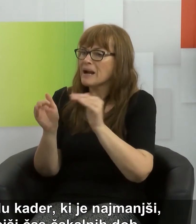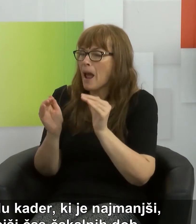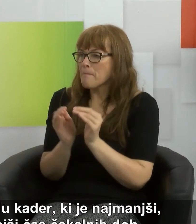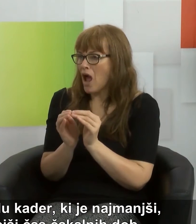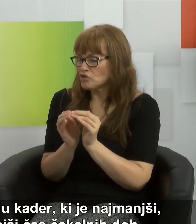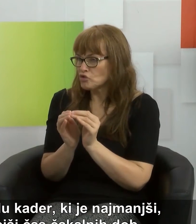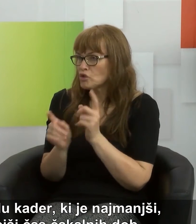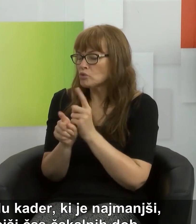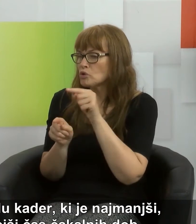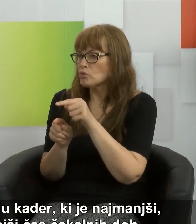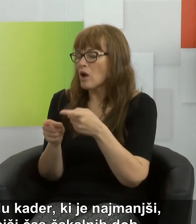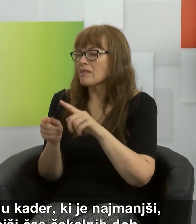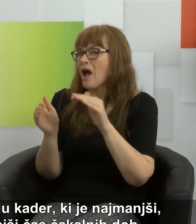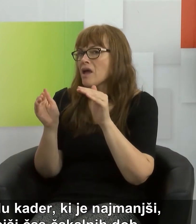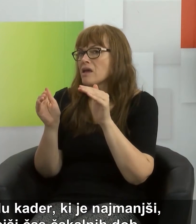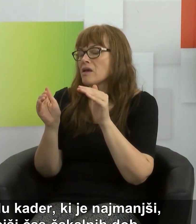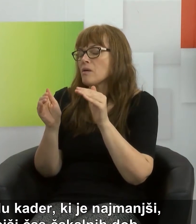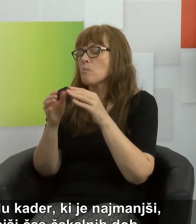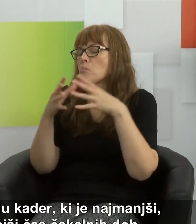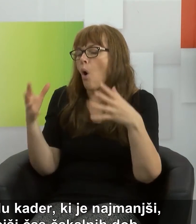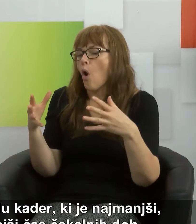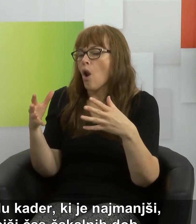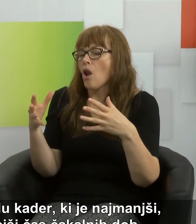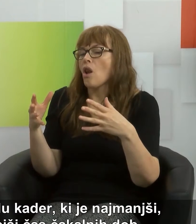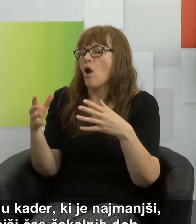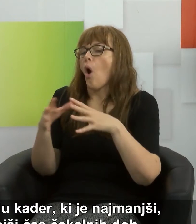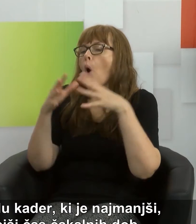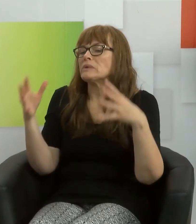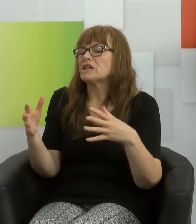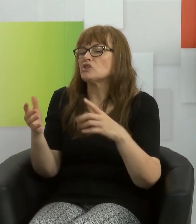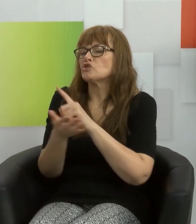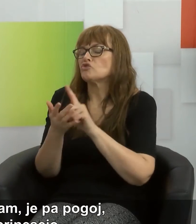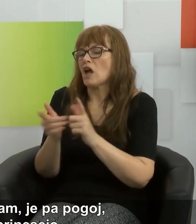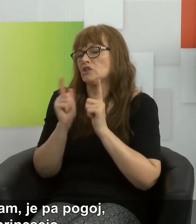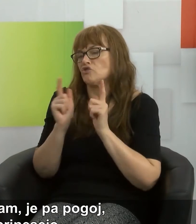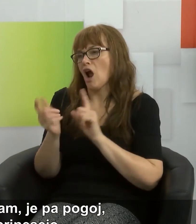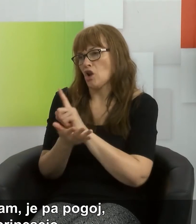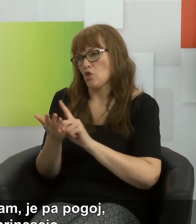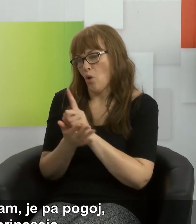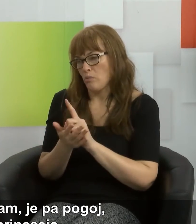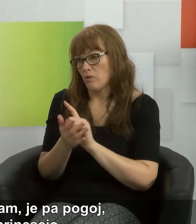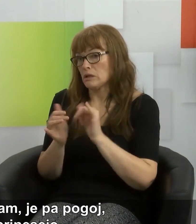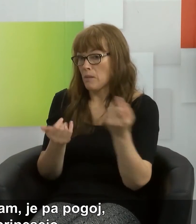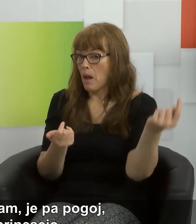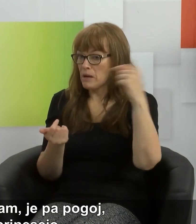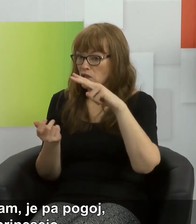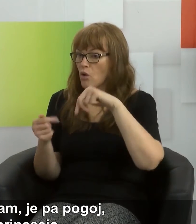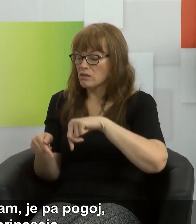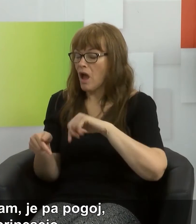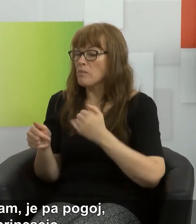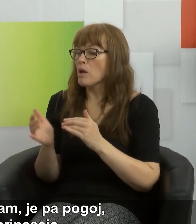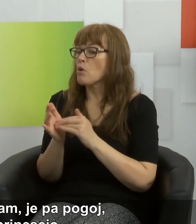najmanjši, je tudi tukaj najbolj obsežnejši čas čakalnih dob. Da pa pridejo k nam, je